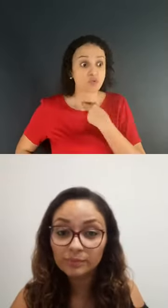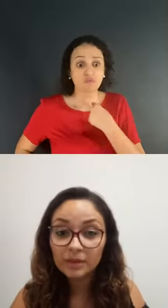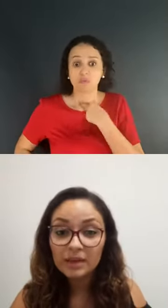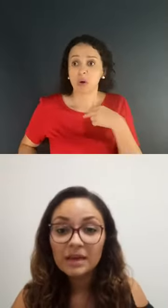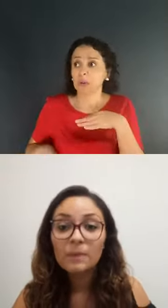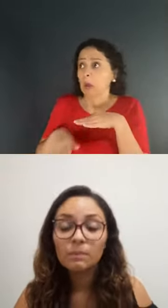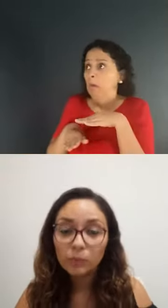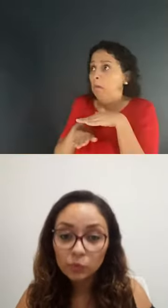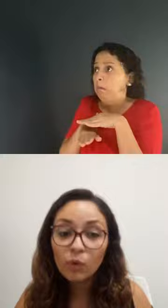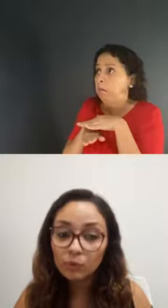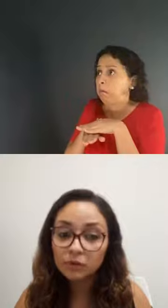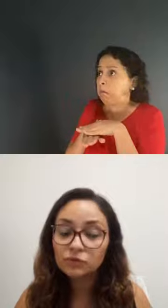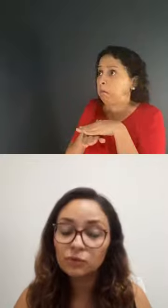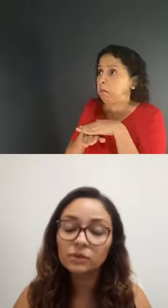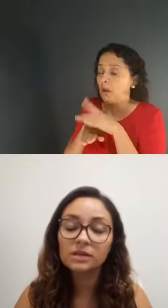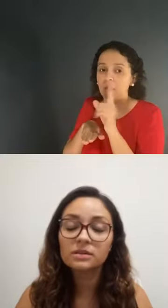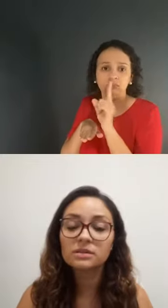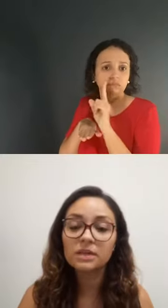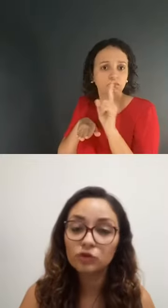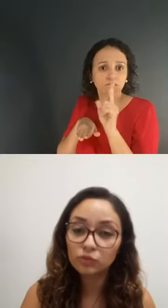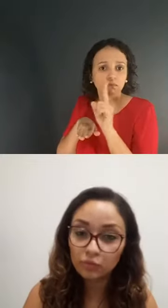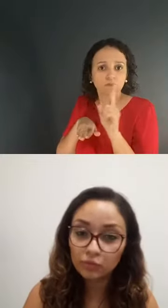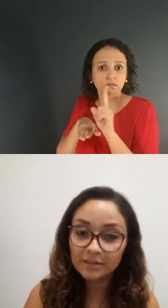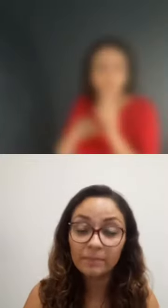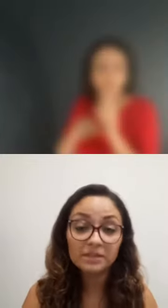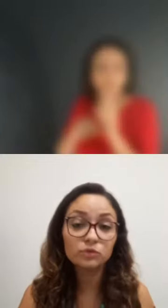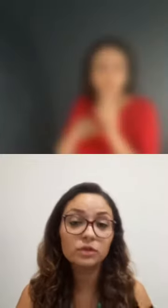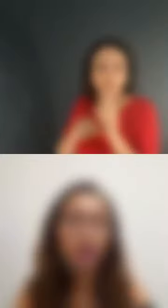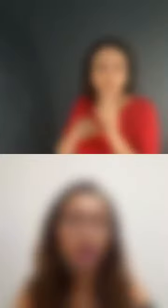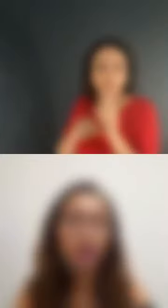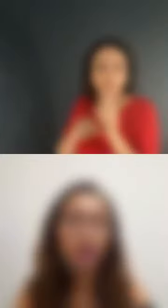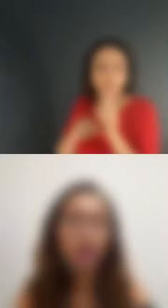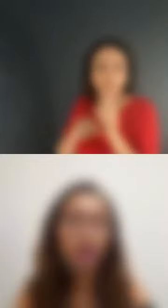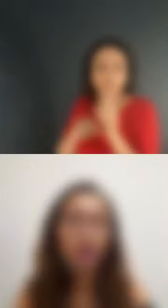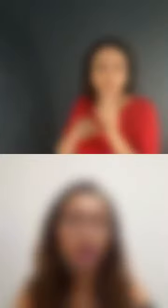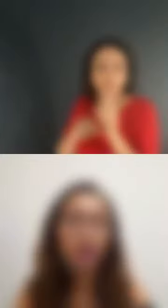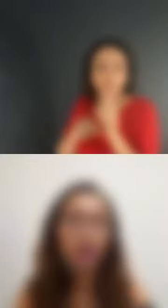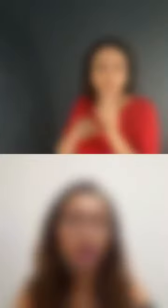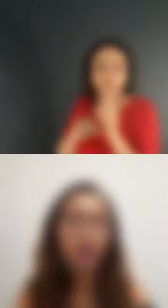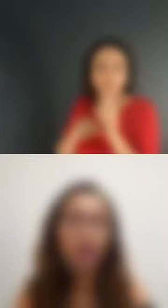isso. Nas outras atitudes,